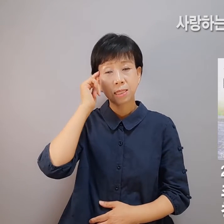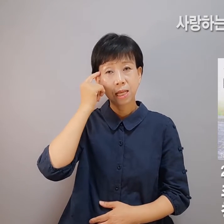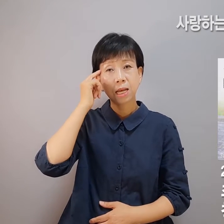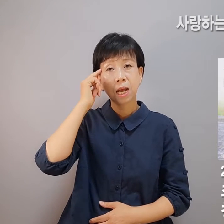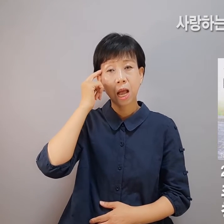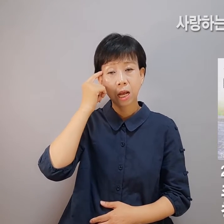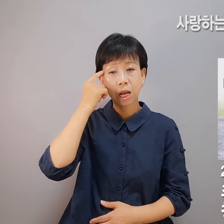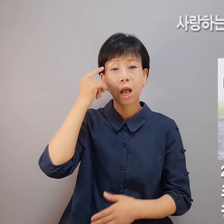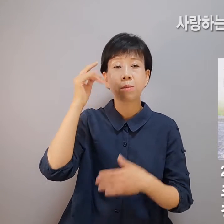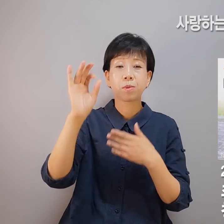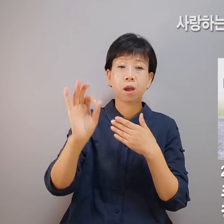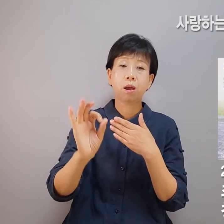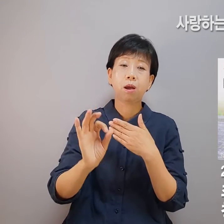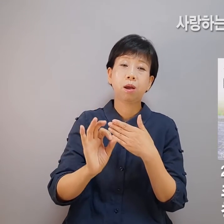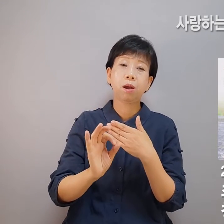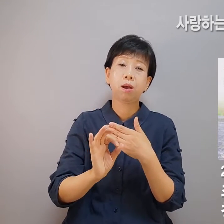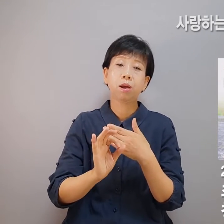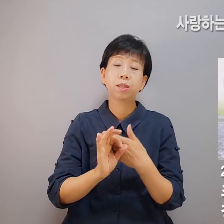십자가를 생각하며